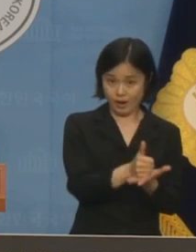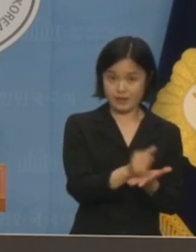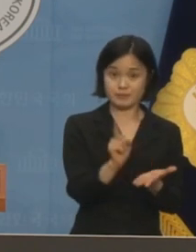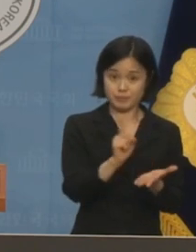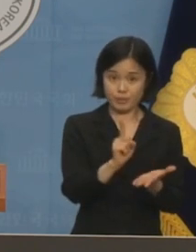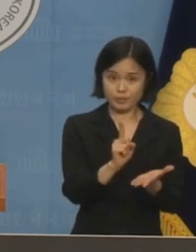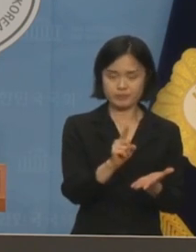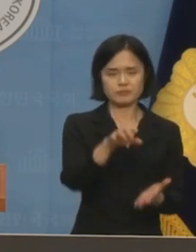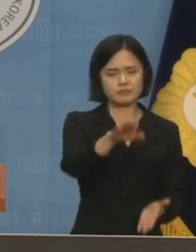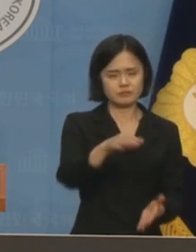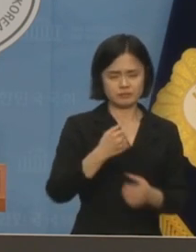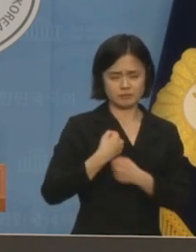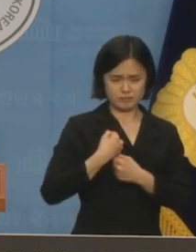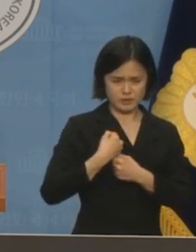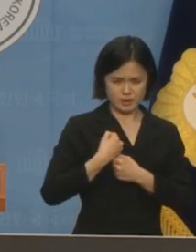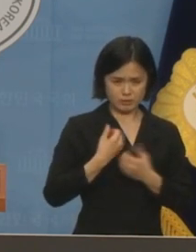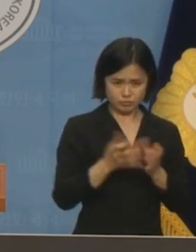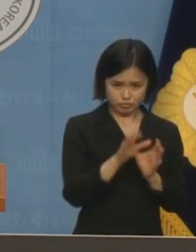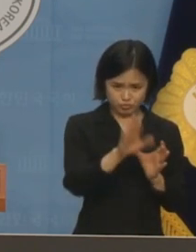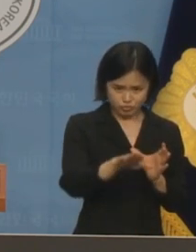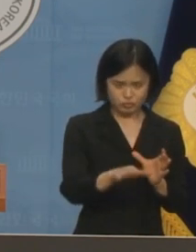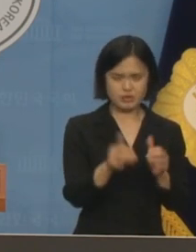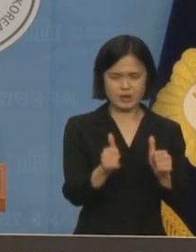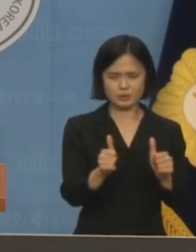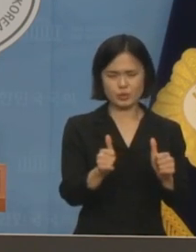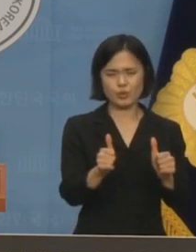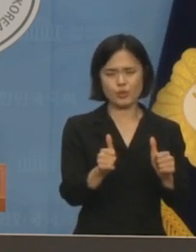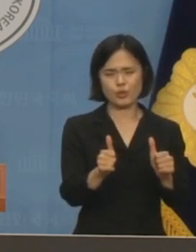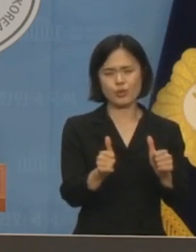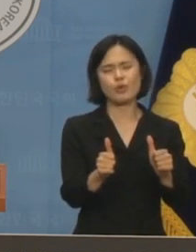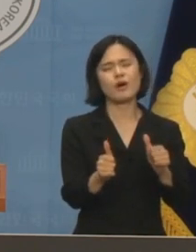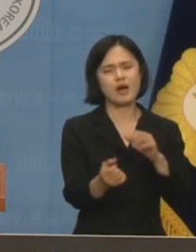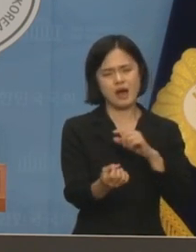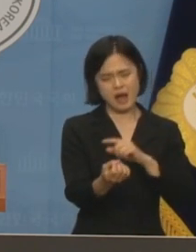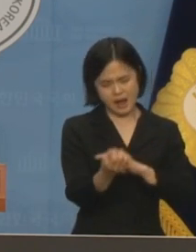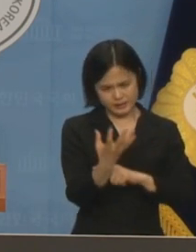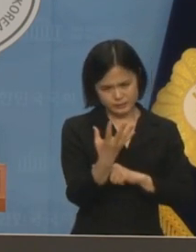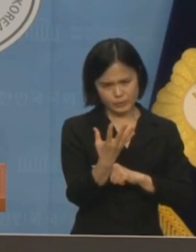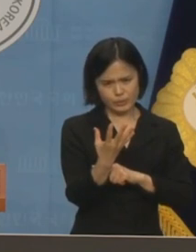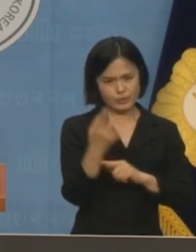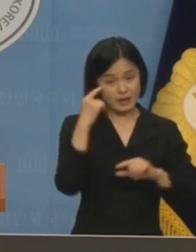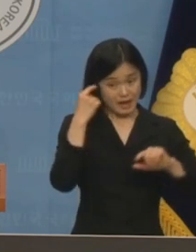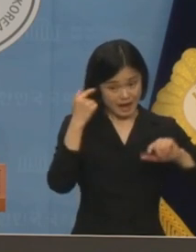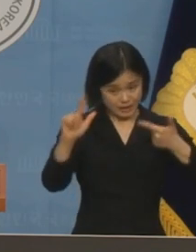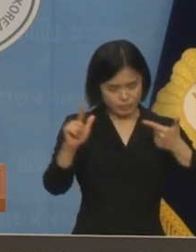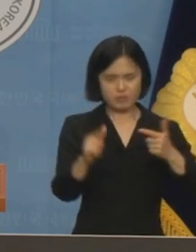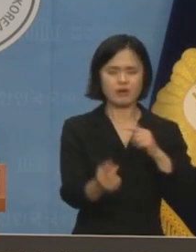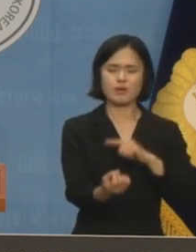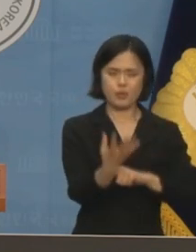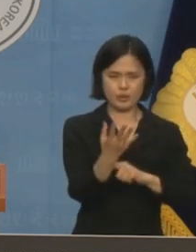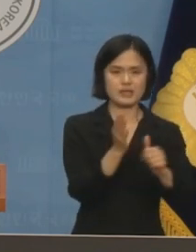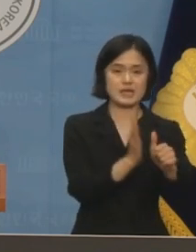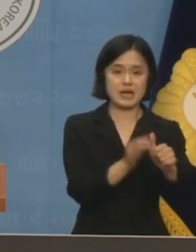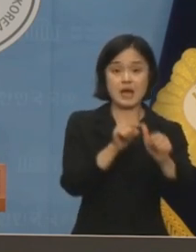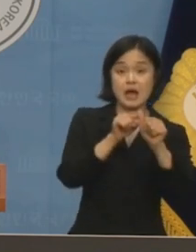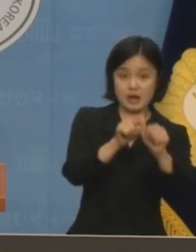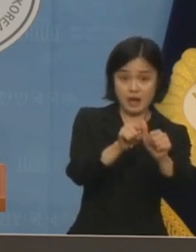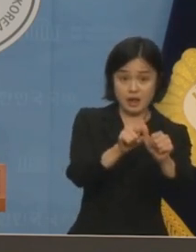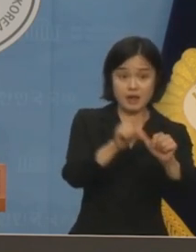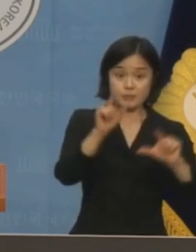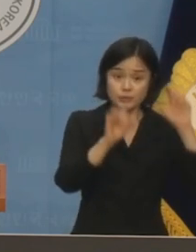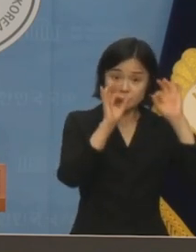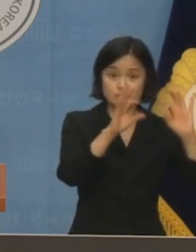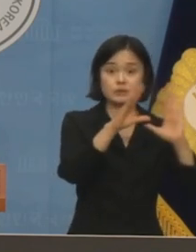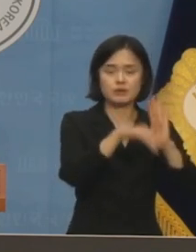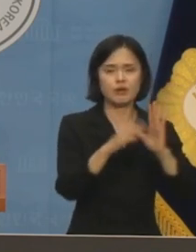정치적 판단에 의해 확정됐다는 건 국민 눈높이에서 쉽게 납득할 수 없는 일이었다. 이러한 부당한 결과에 대해